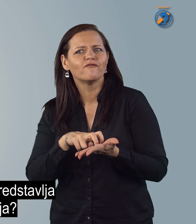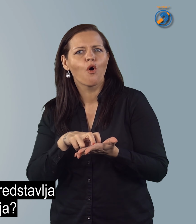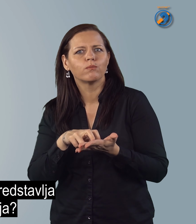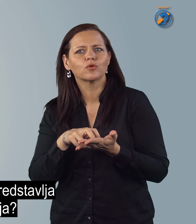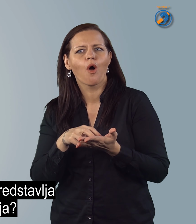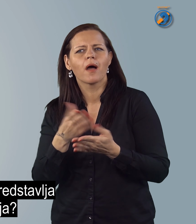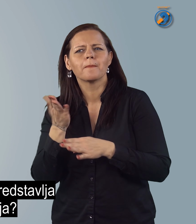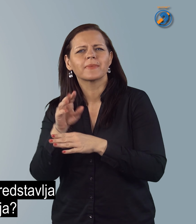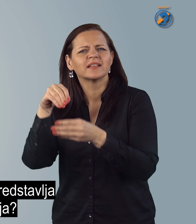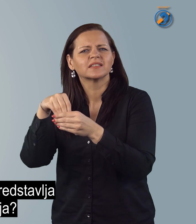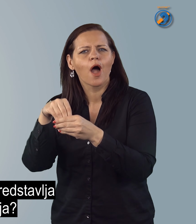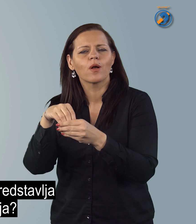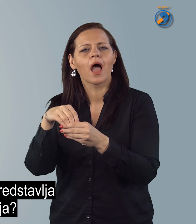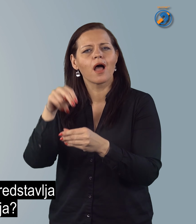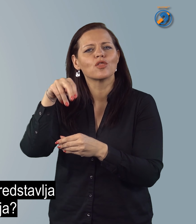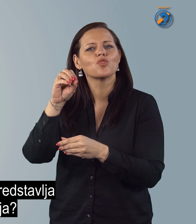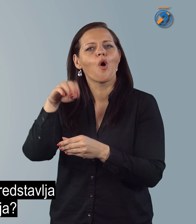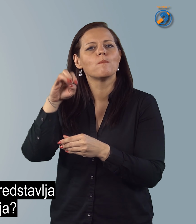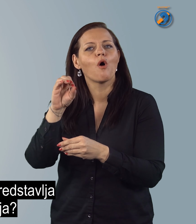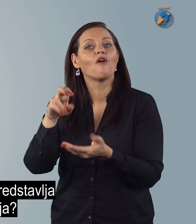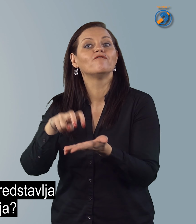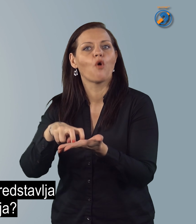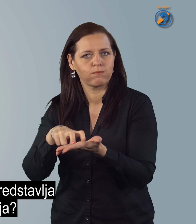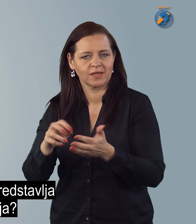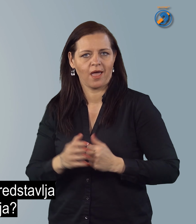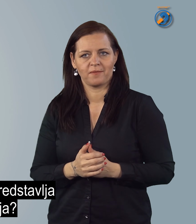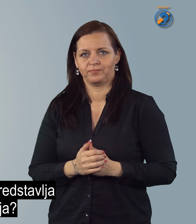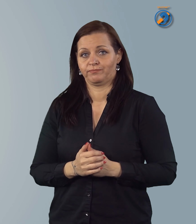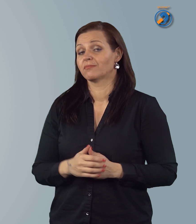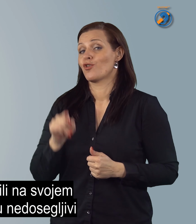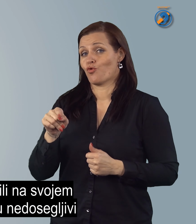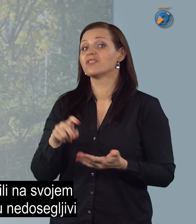Kakšno fobijo predstavlja nomofobija? To je strah, da bi bili na svojem prenosnem